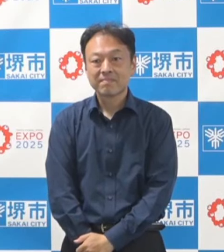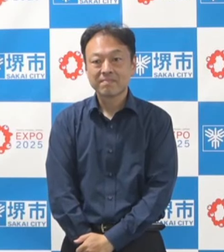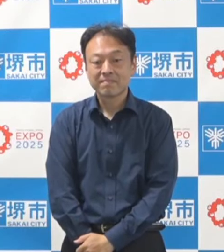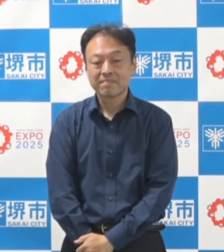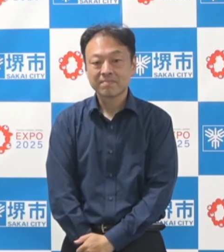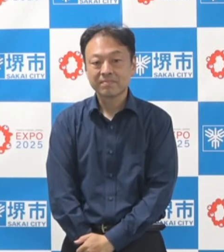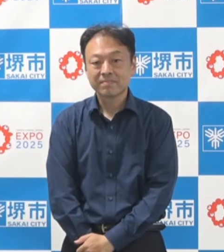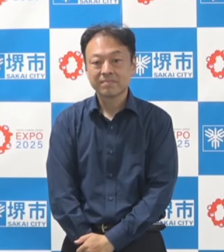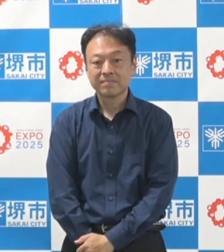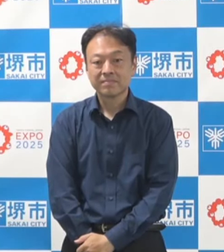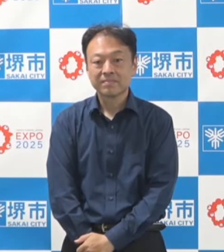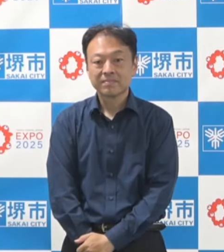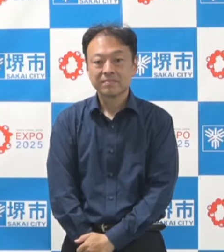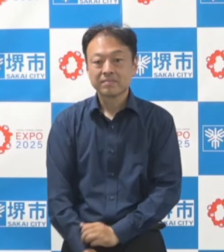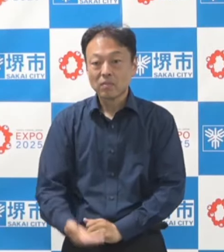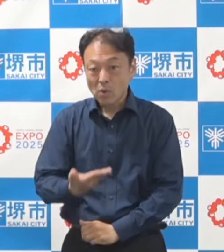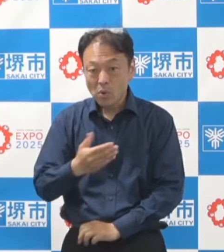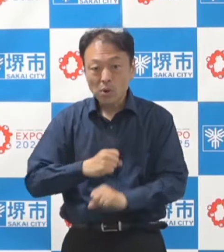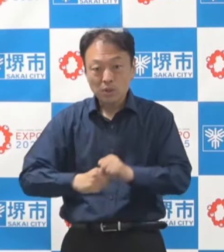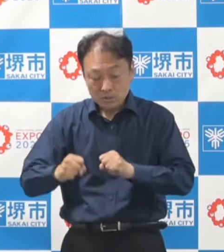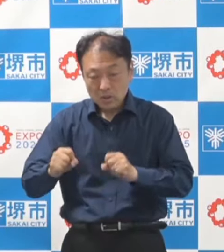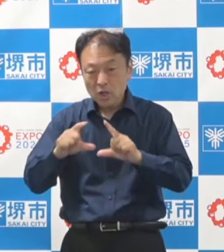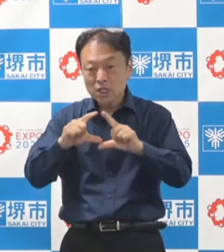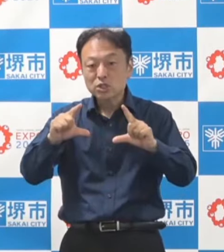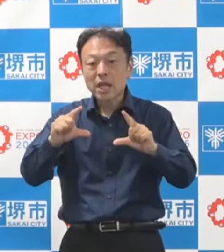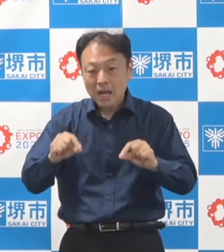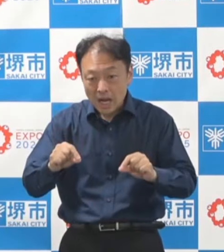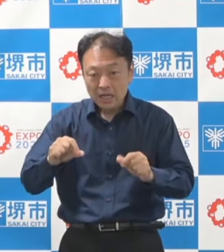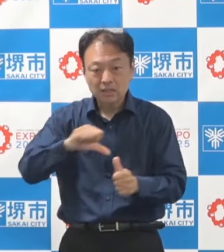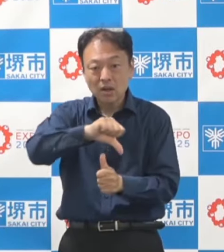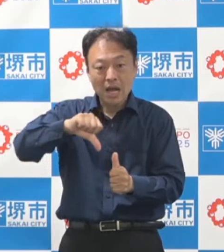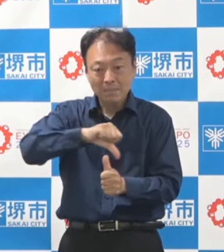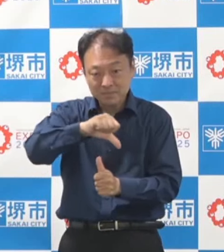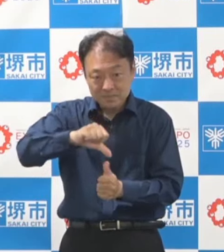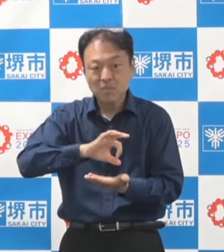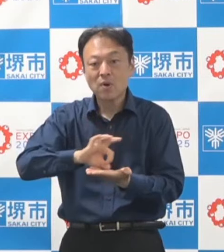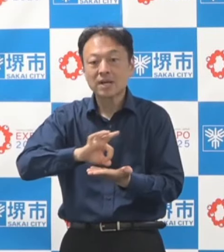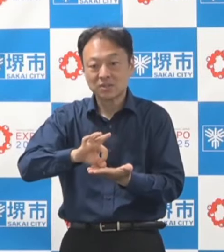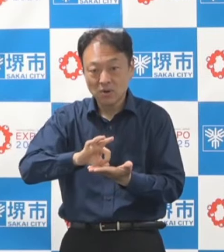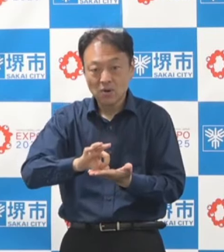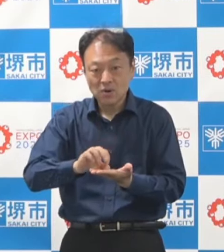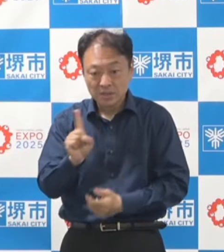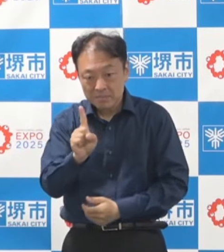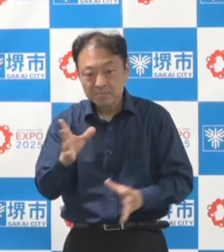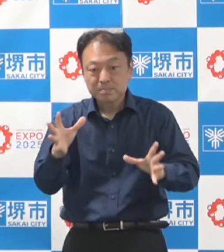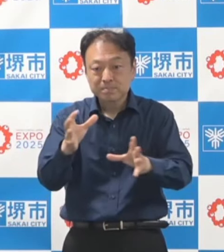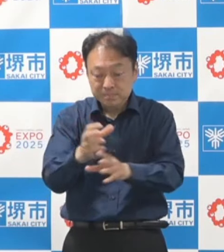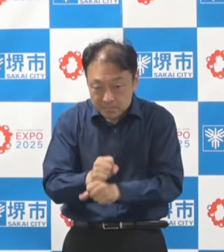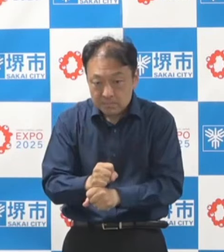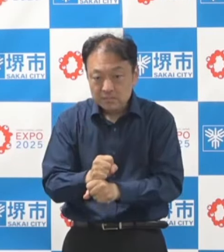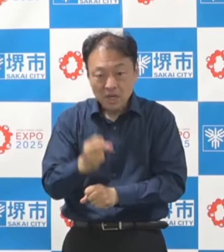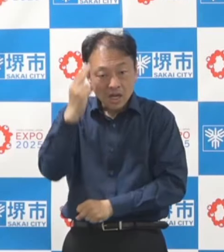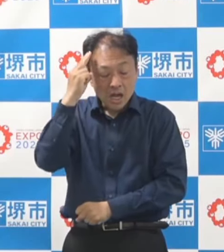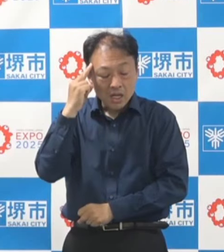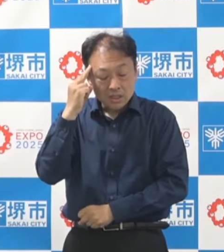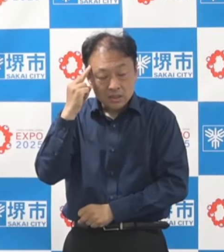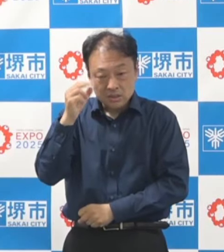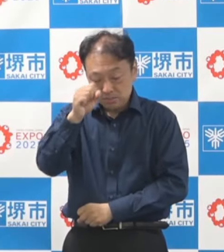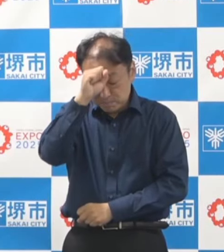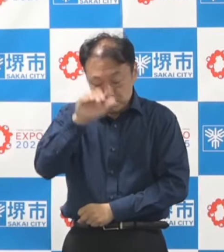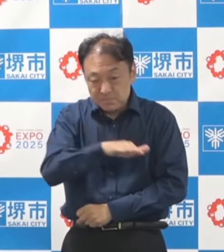今回お伝えした取り組みについては、ステッカーとアプリを活用して行方不明になった認知症の方の早